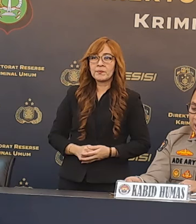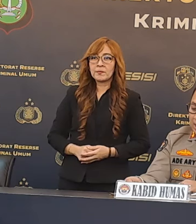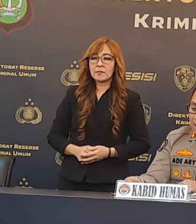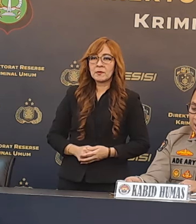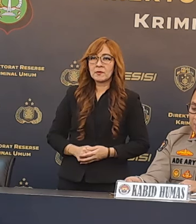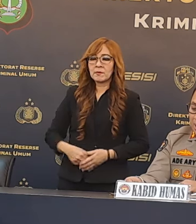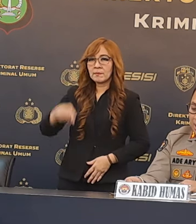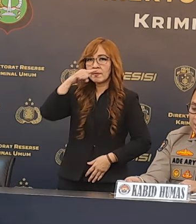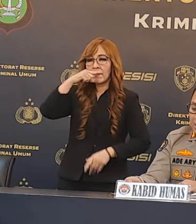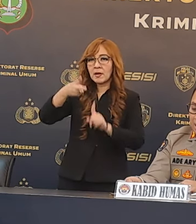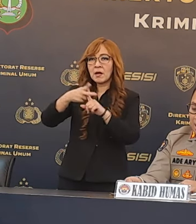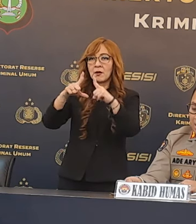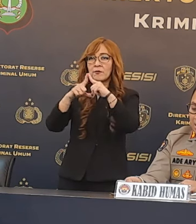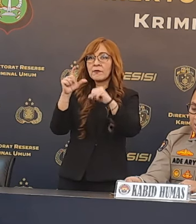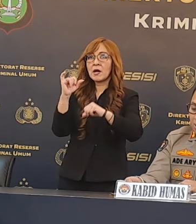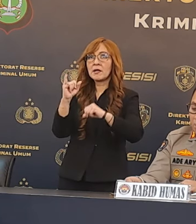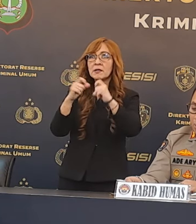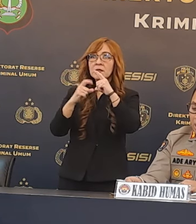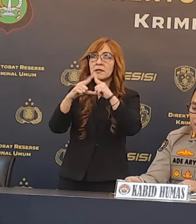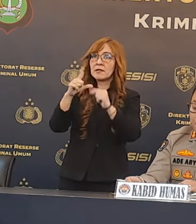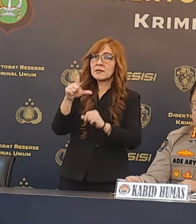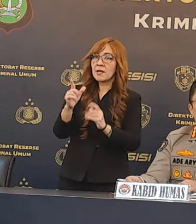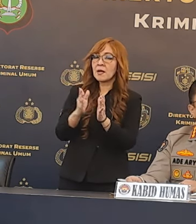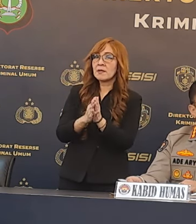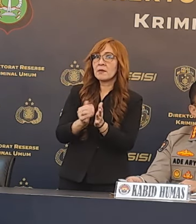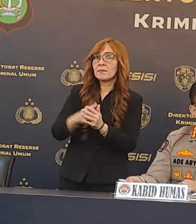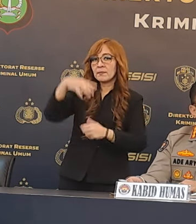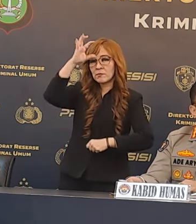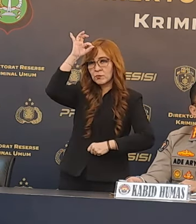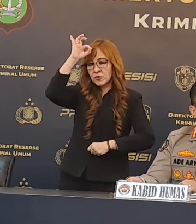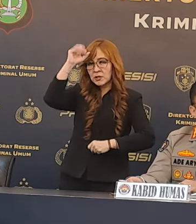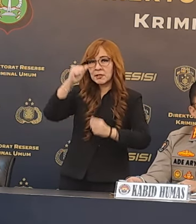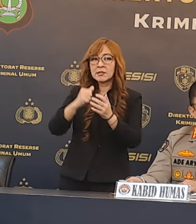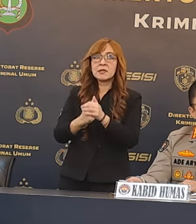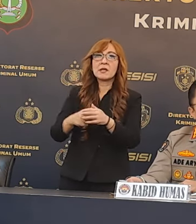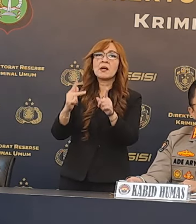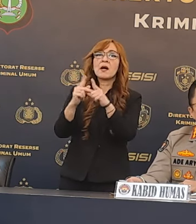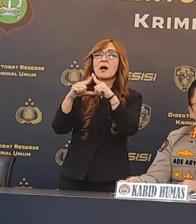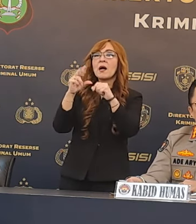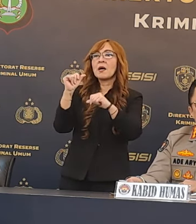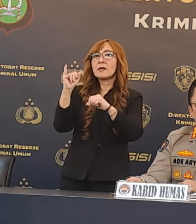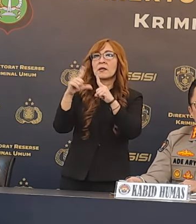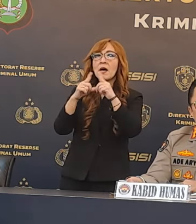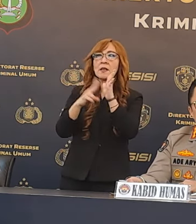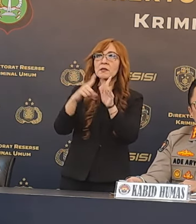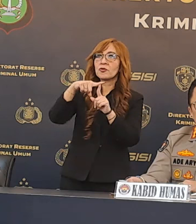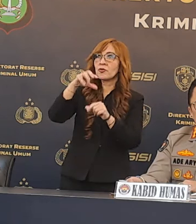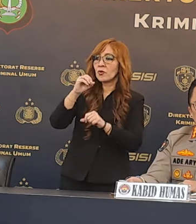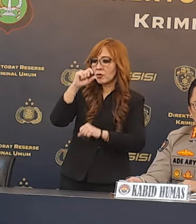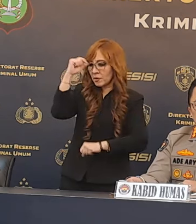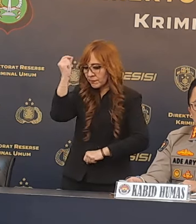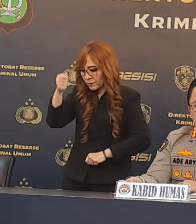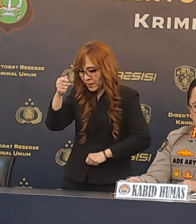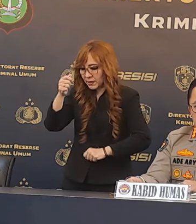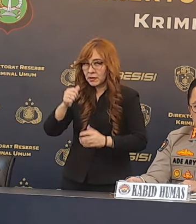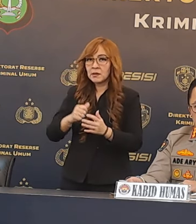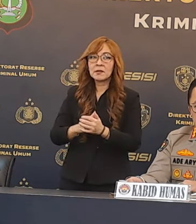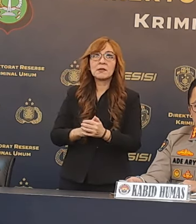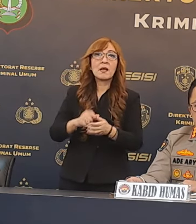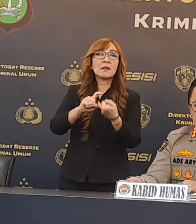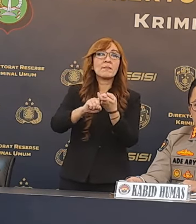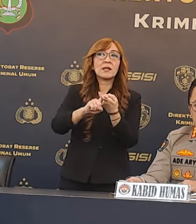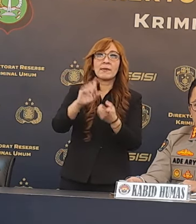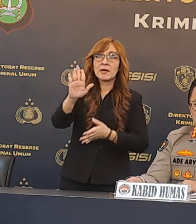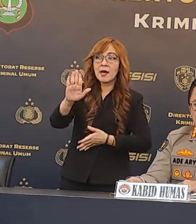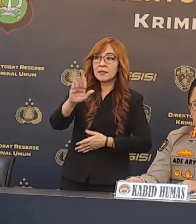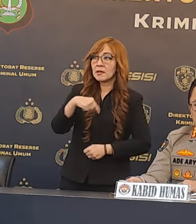AKBP Faisal Rahmat dan Kompol Heri Prianto yang kami hormati. Rekan-rekan,